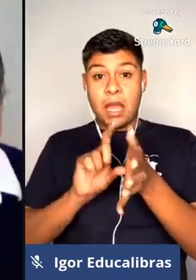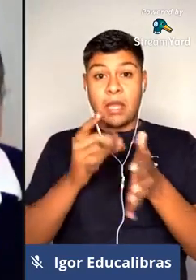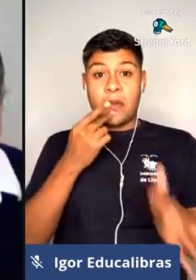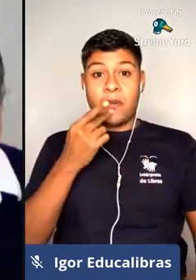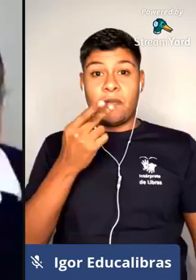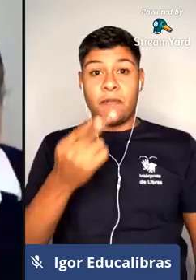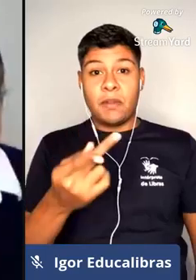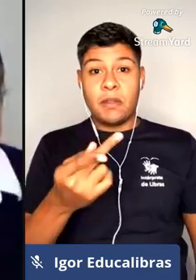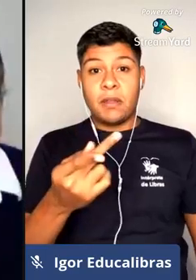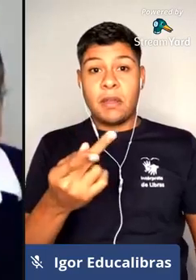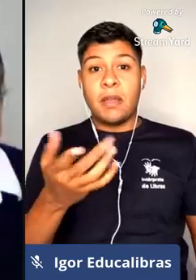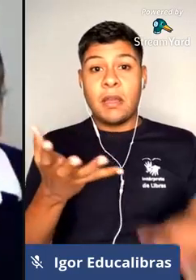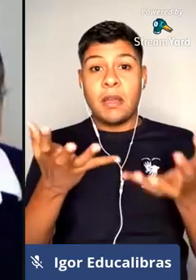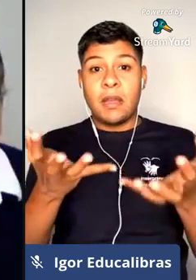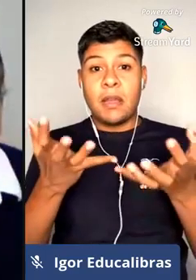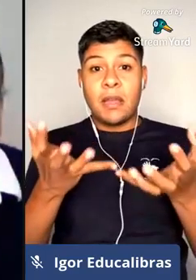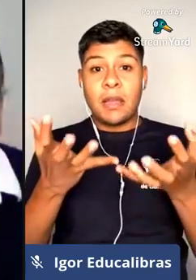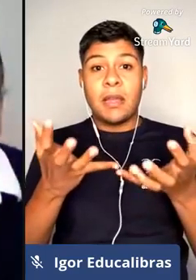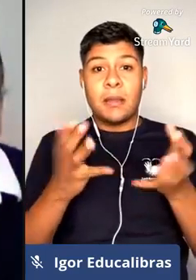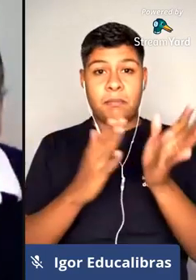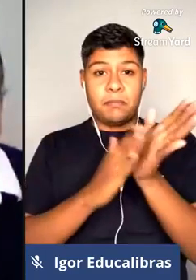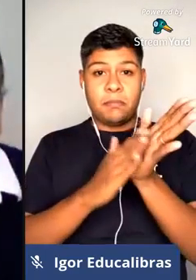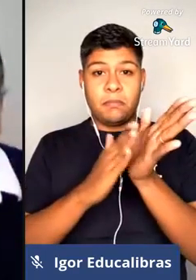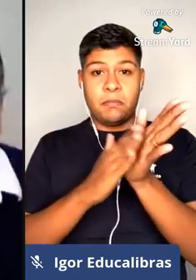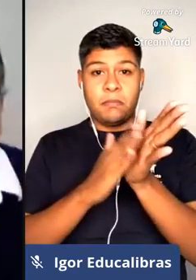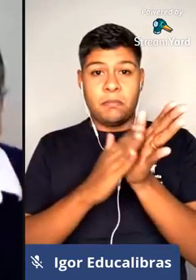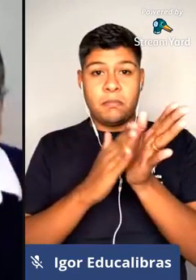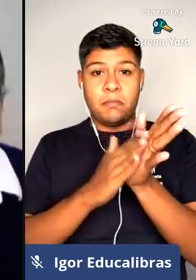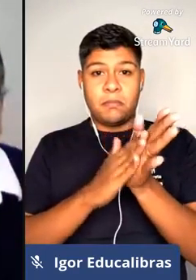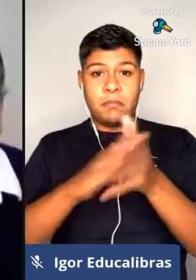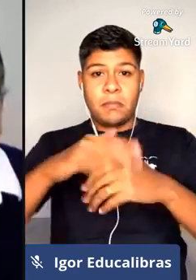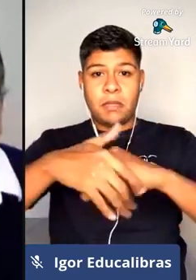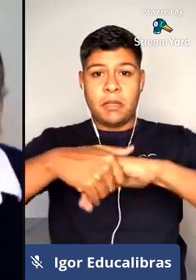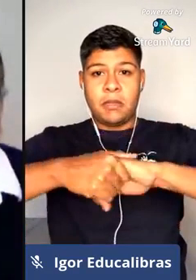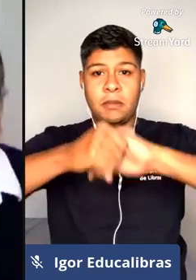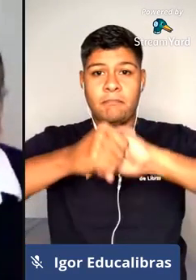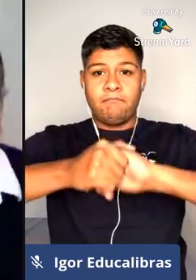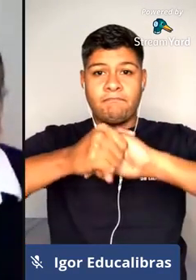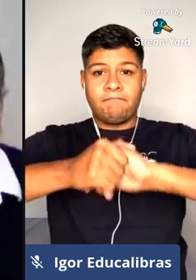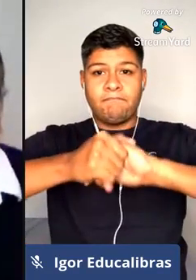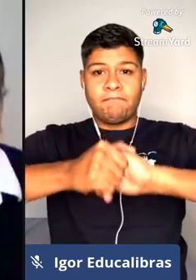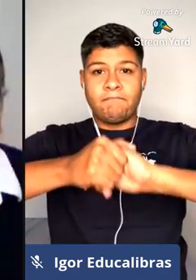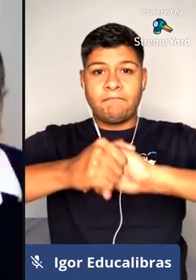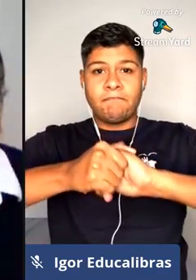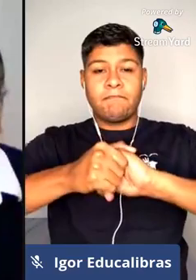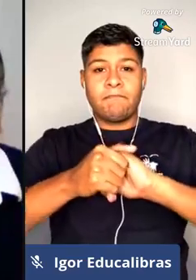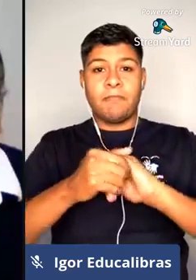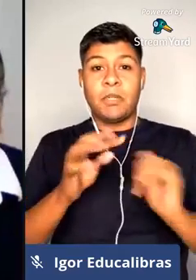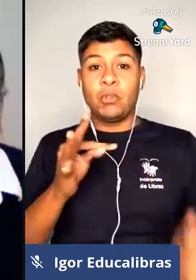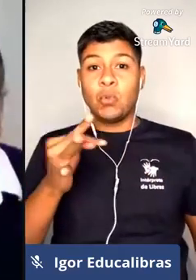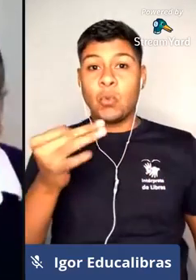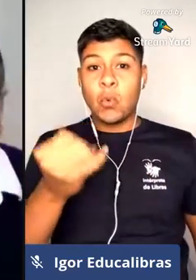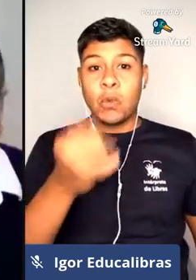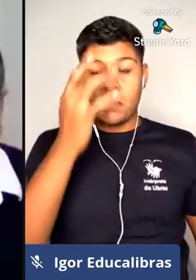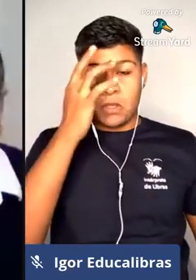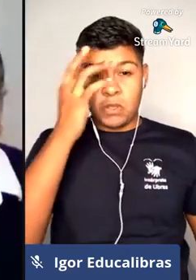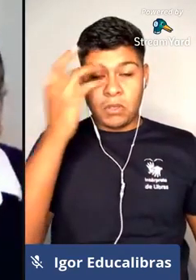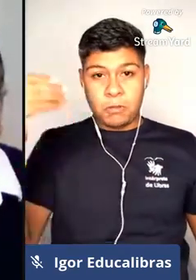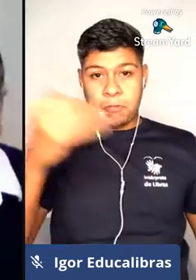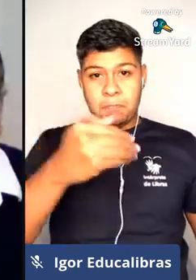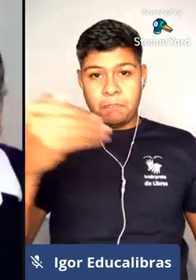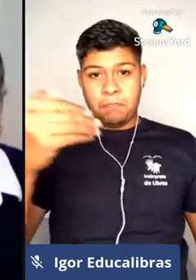ainda, eu queria saudar a presença de todos que estão aqui nos